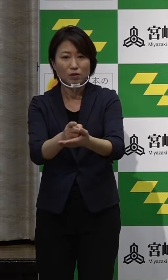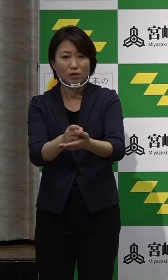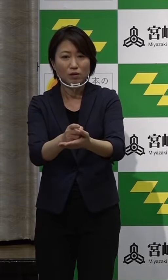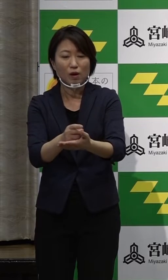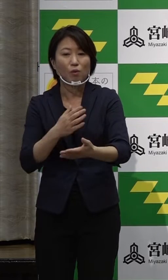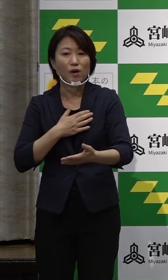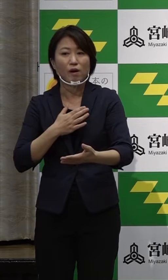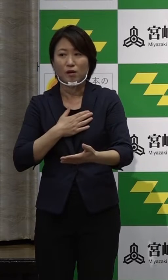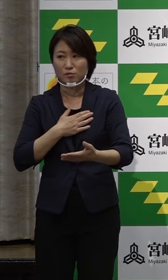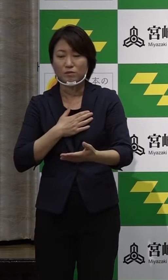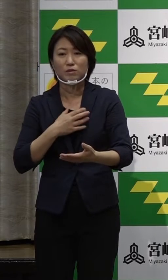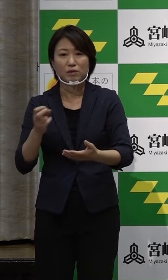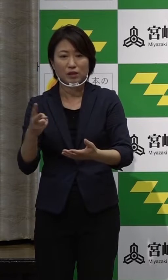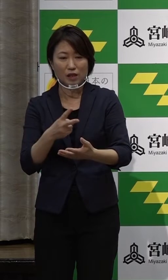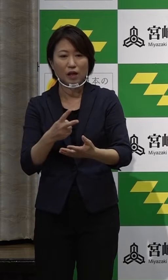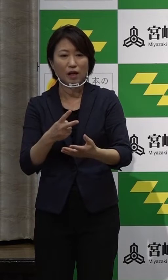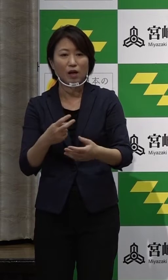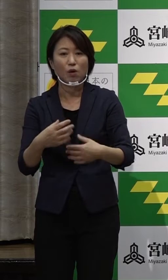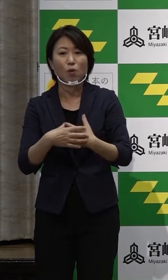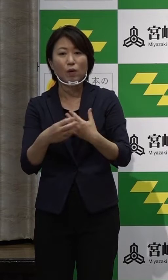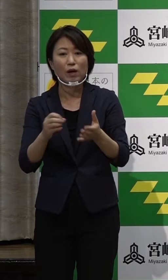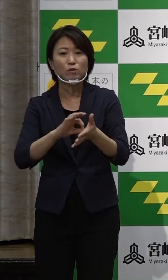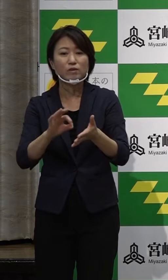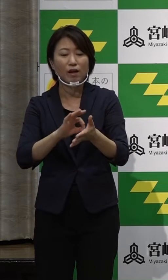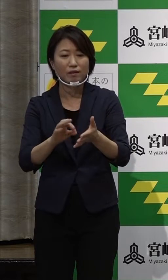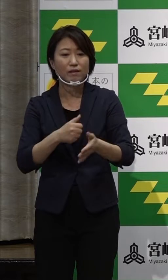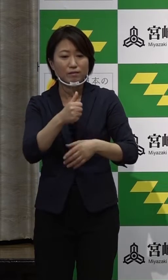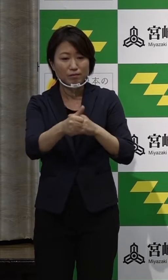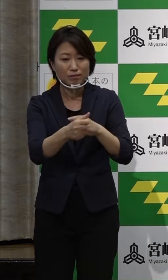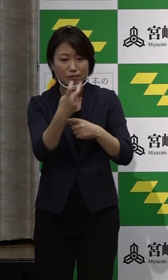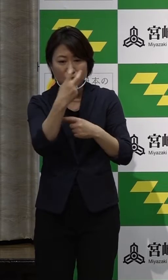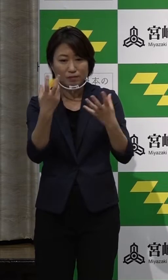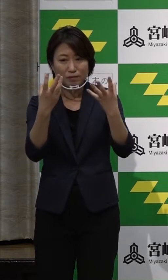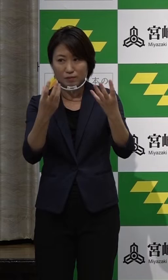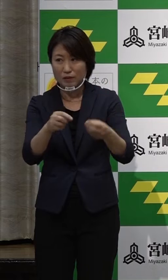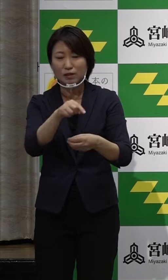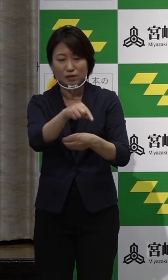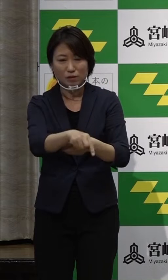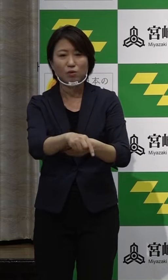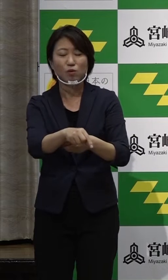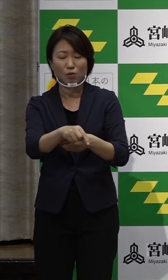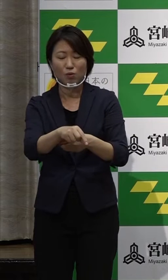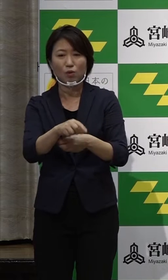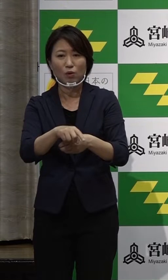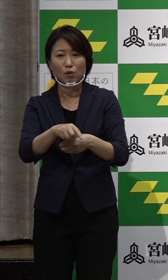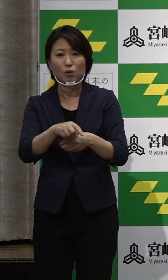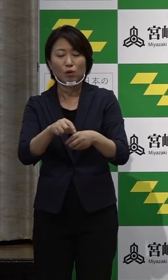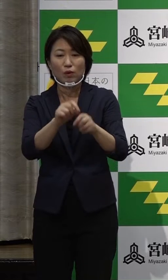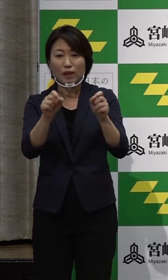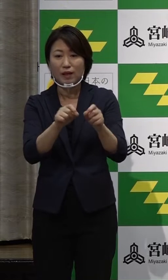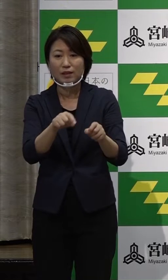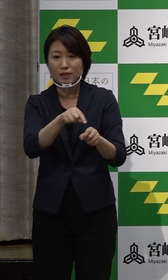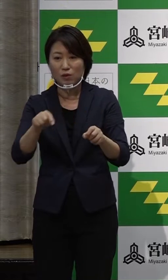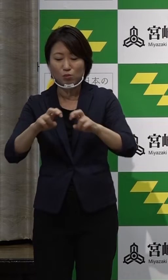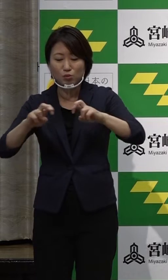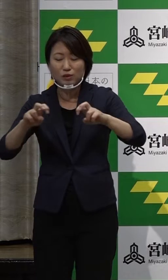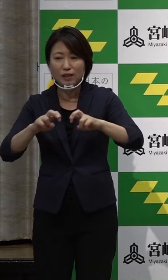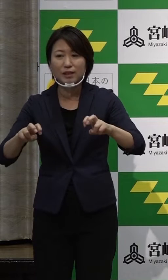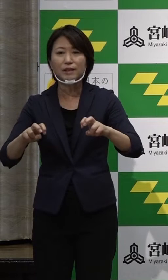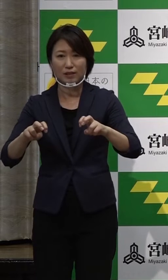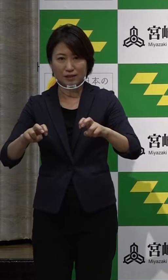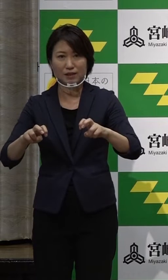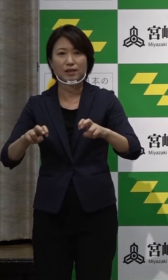がぐんぐん広がれる、さらにはクラスターが続くような状況になるのか、しっかりとその辺のリスクを分析をしながらですね、今後